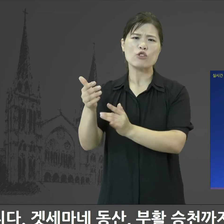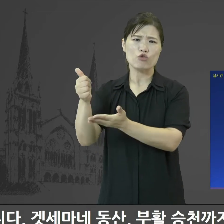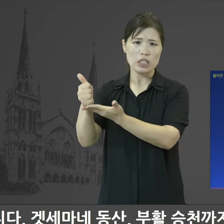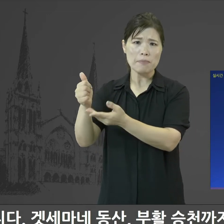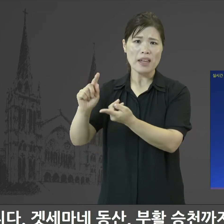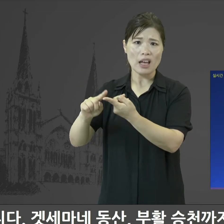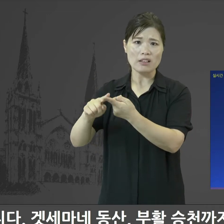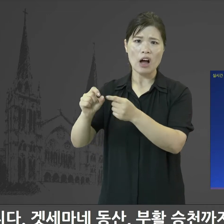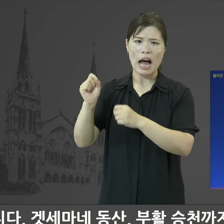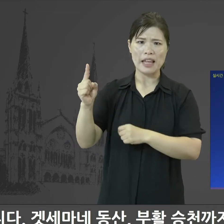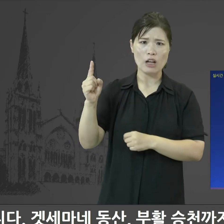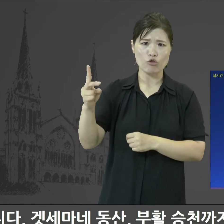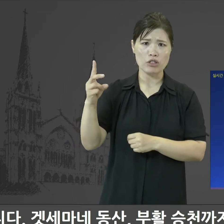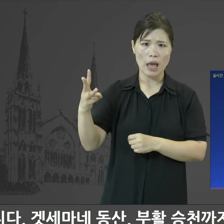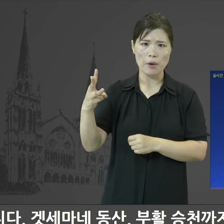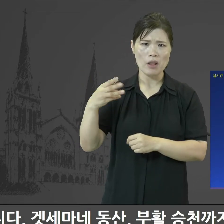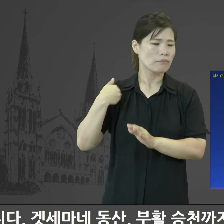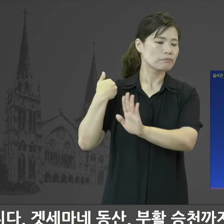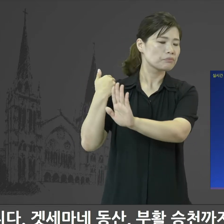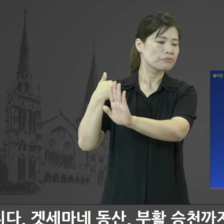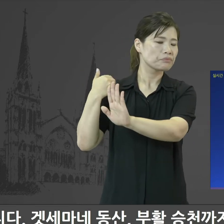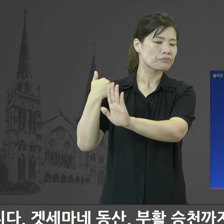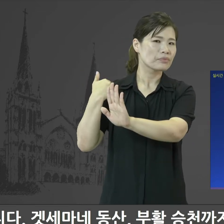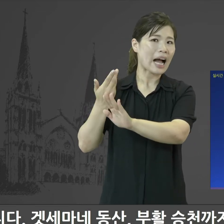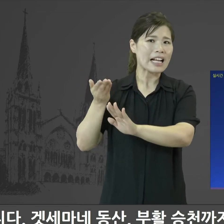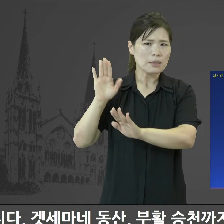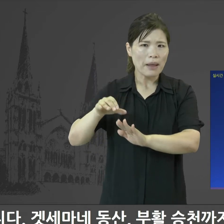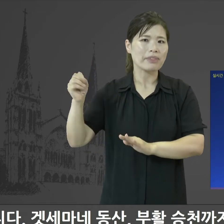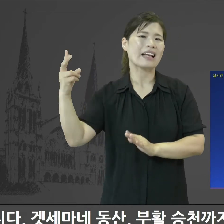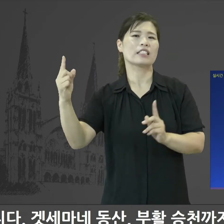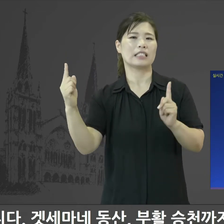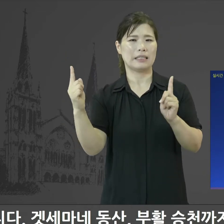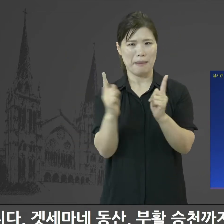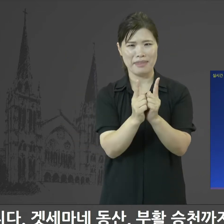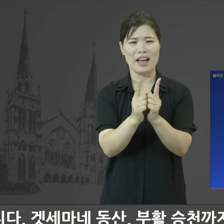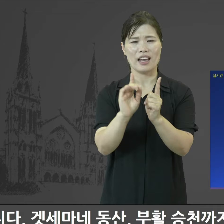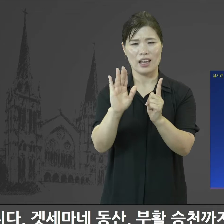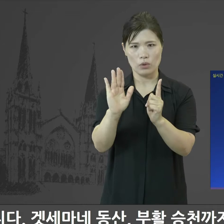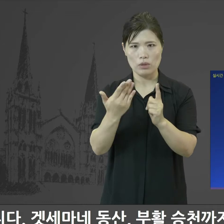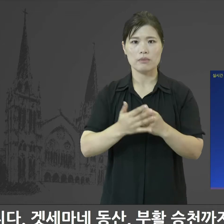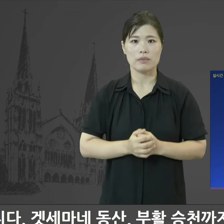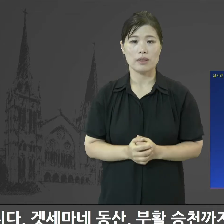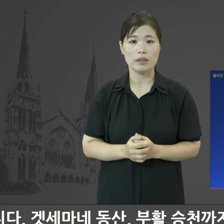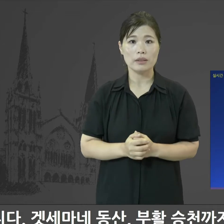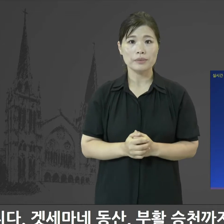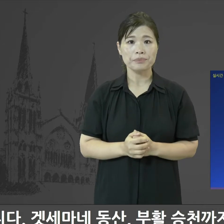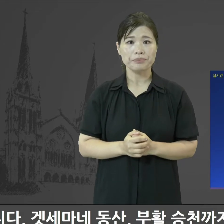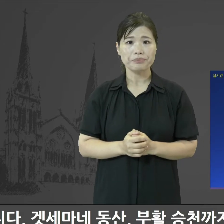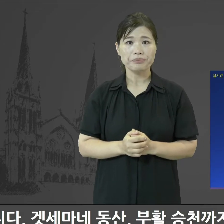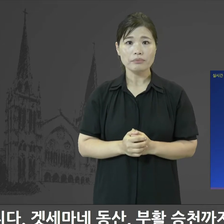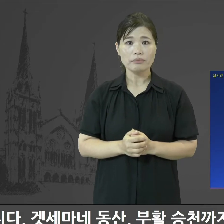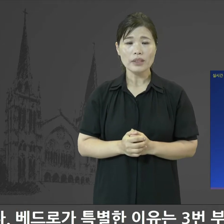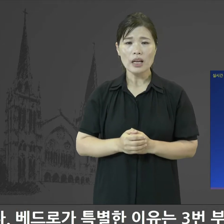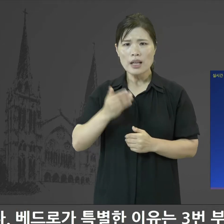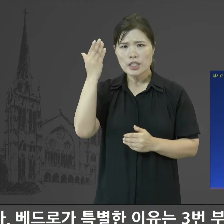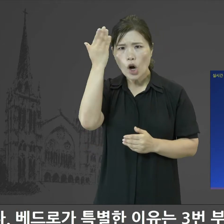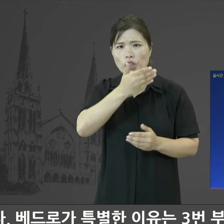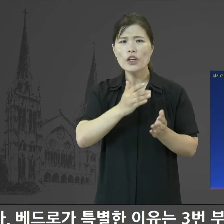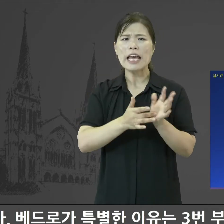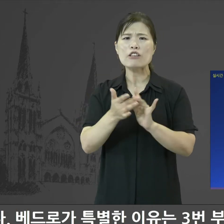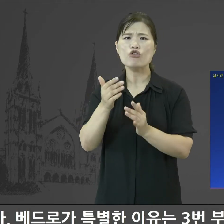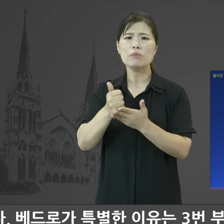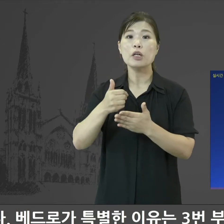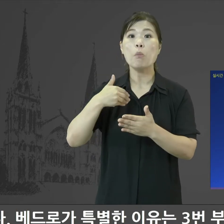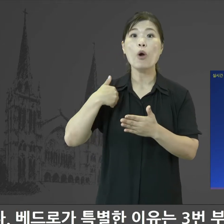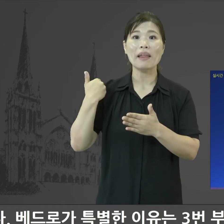부인하고 난 뒤에 다시 예수님을 만났기 때문이라는 것도 잘 알고 있습니다. 전혀 예수님을 몰랐던